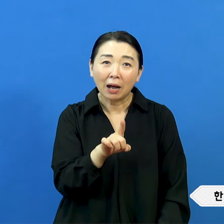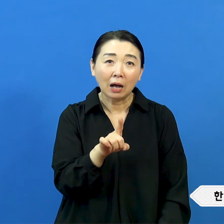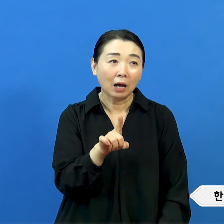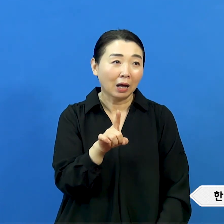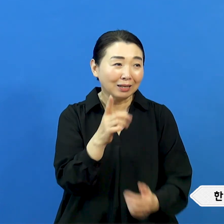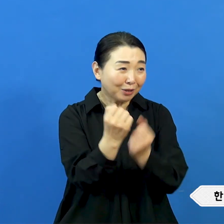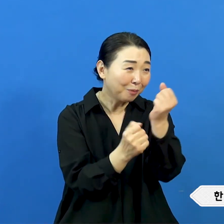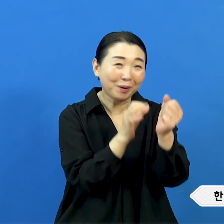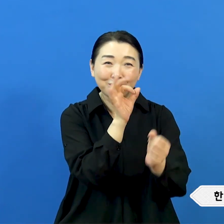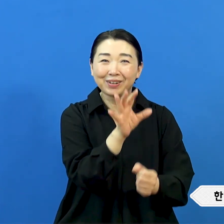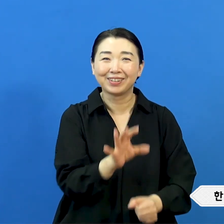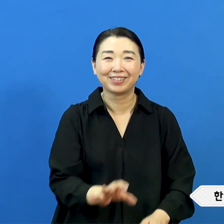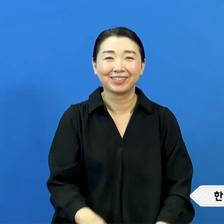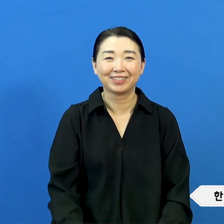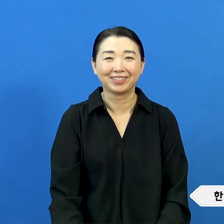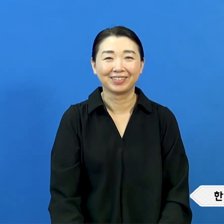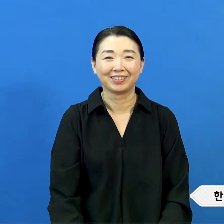없습니다.